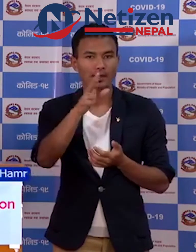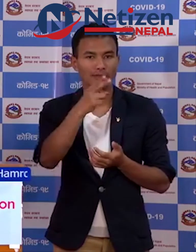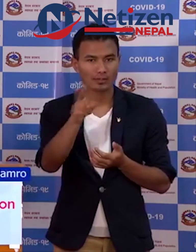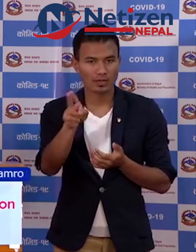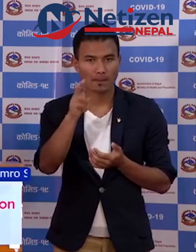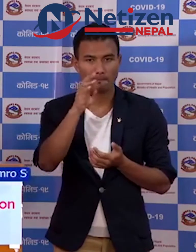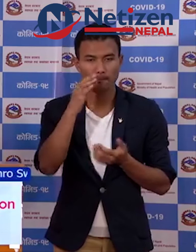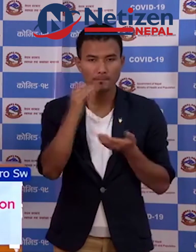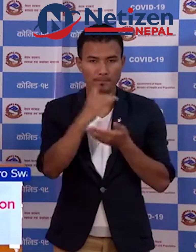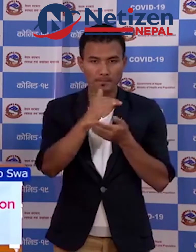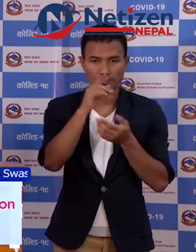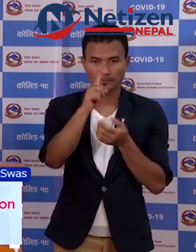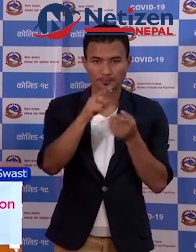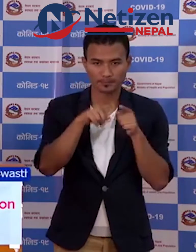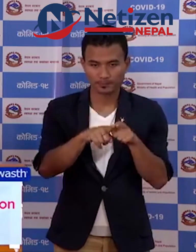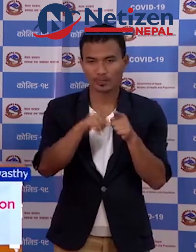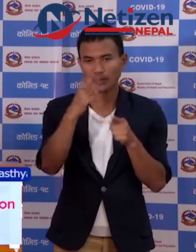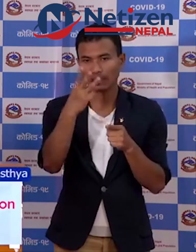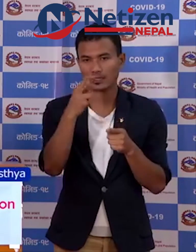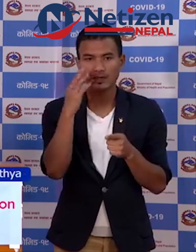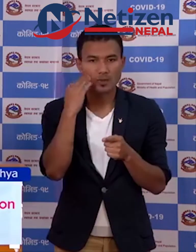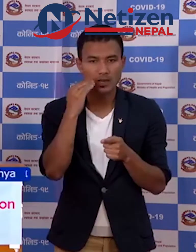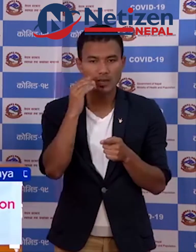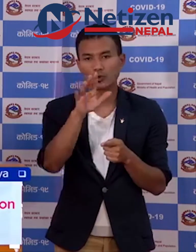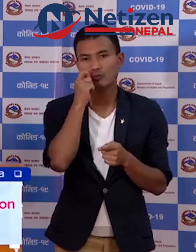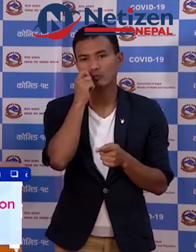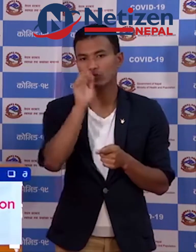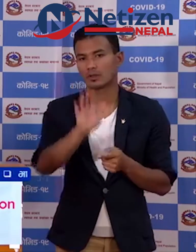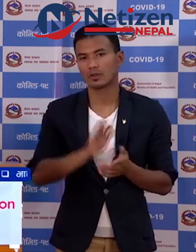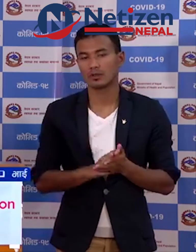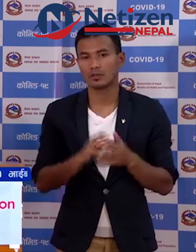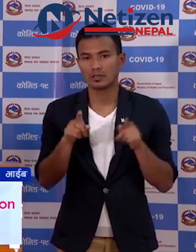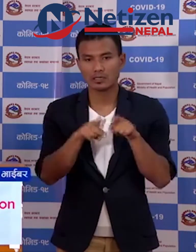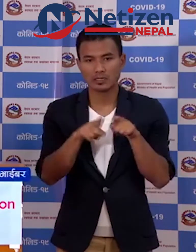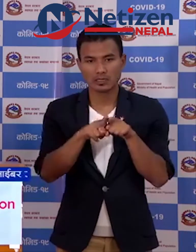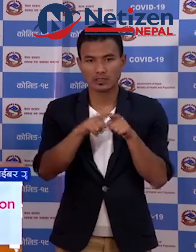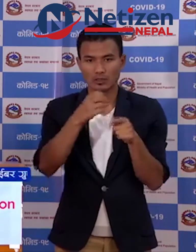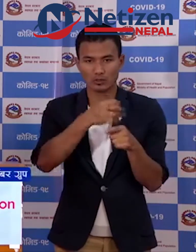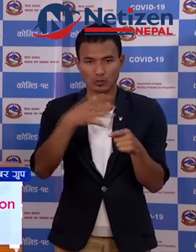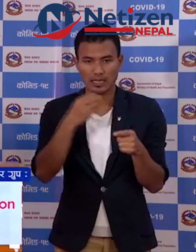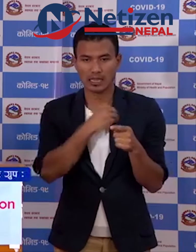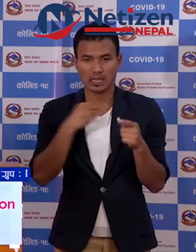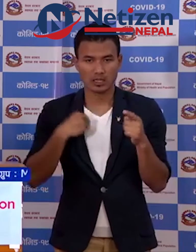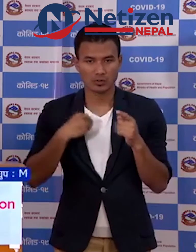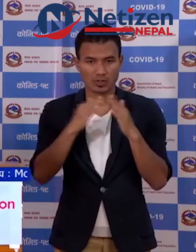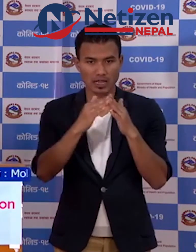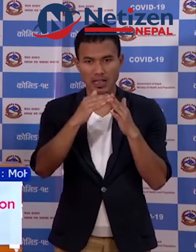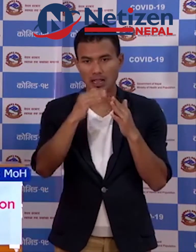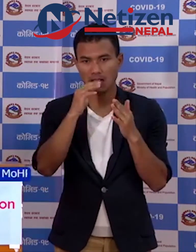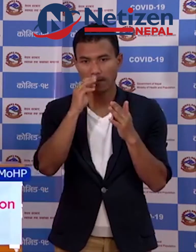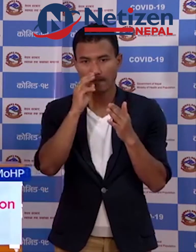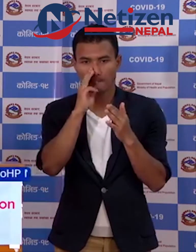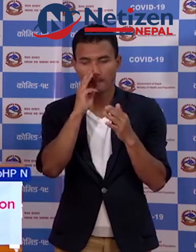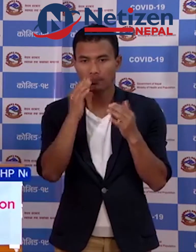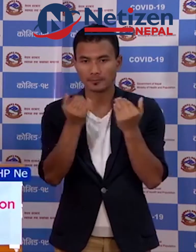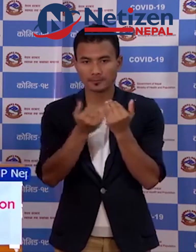18 जना बालिका सहित 3 महिला र 15 पुरुष हुनुहुन्छ। त्यसै गरी सुर्खेत प्रादेशिक अस्पताल पशुपन्छी